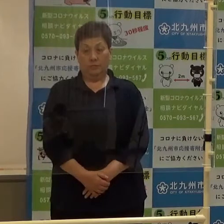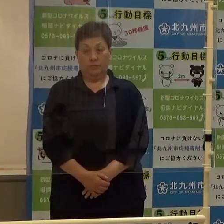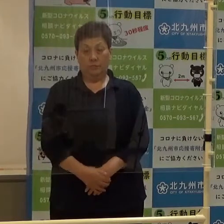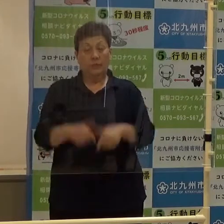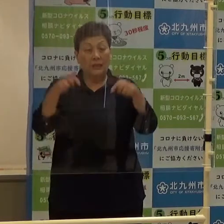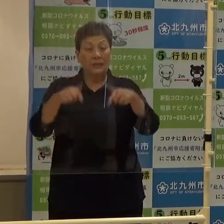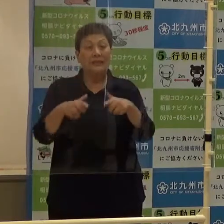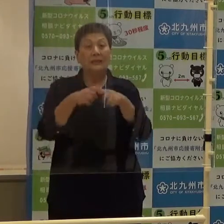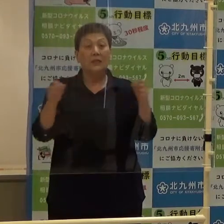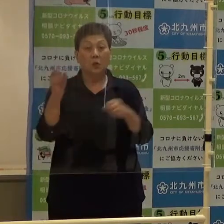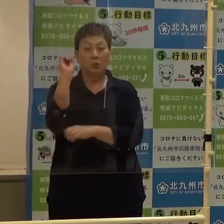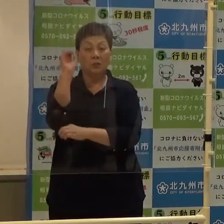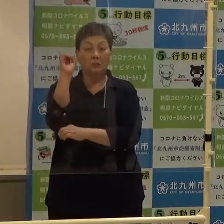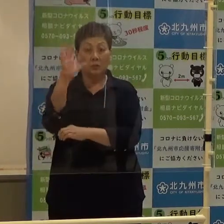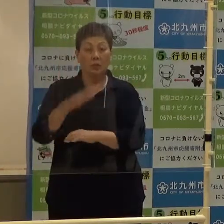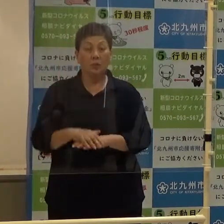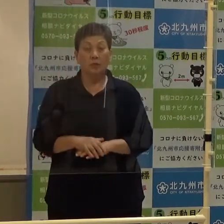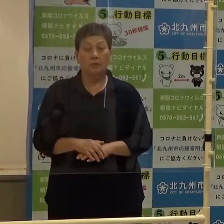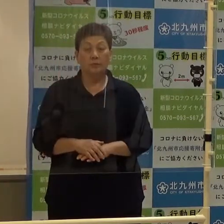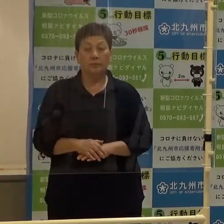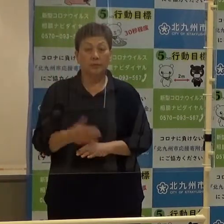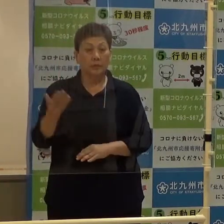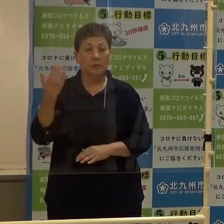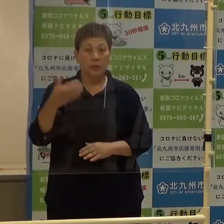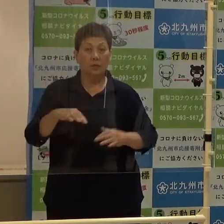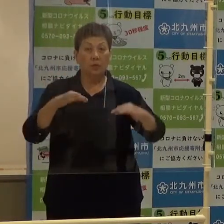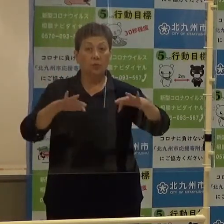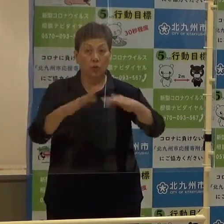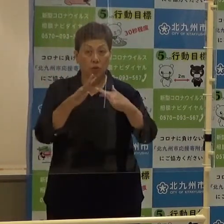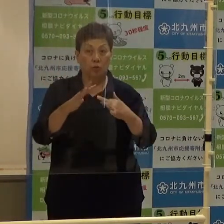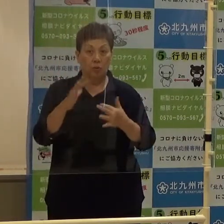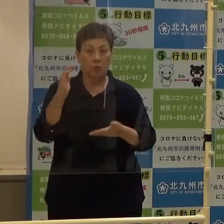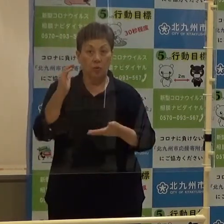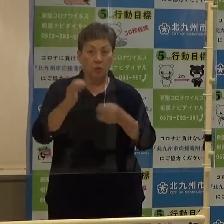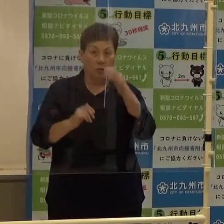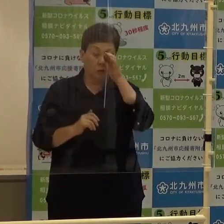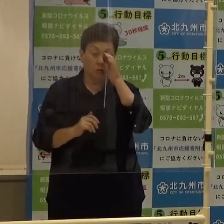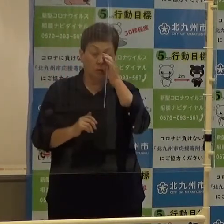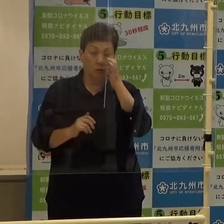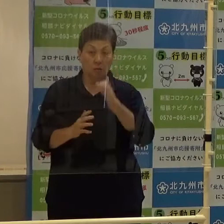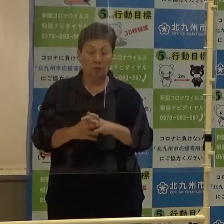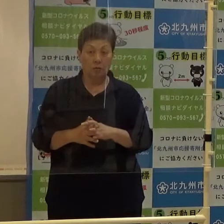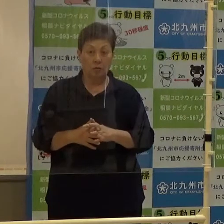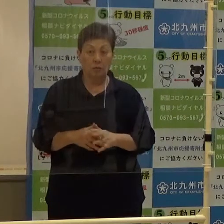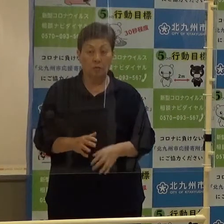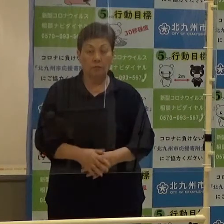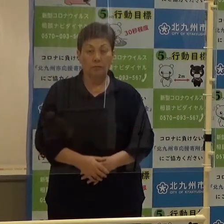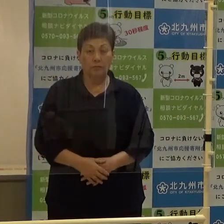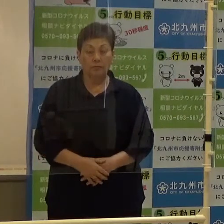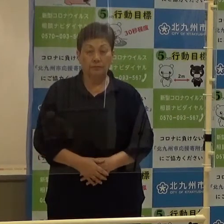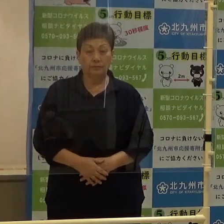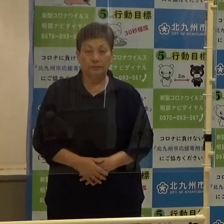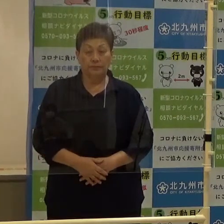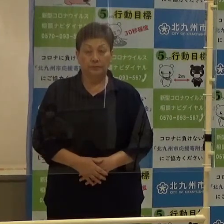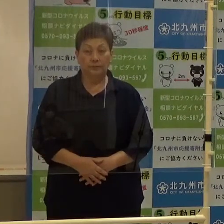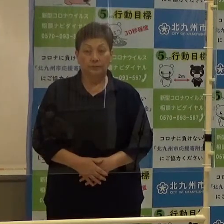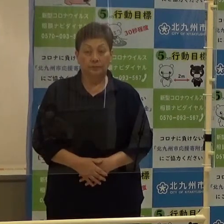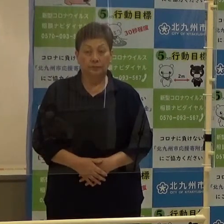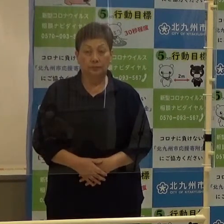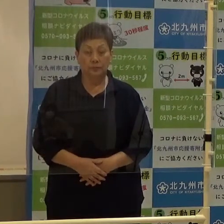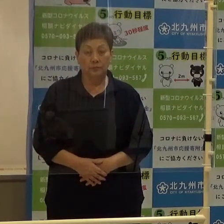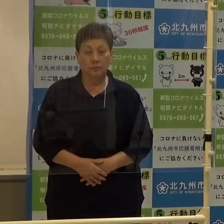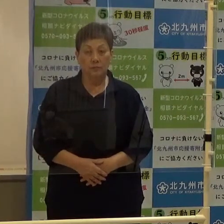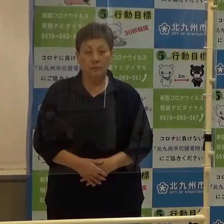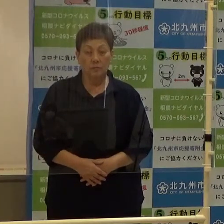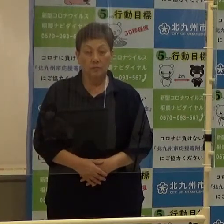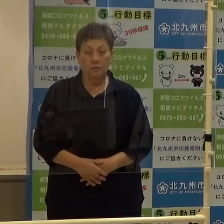新聞です。先ほどの取り組み推進点への、ちょっと疑問点についてなんですけれども、 まあ、